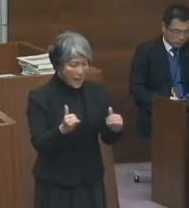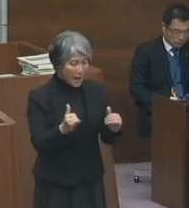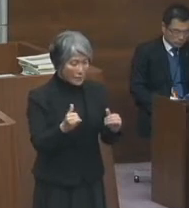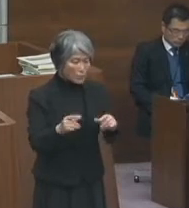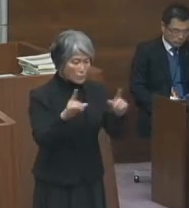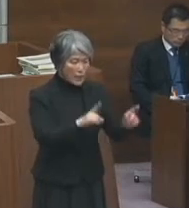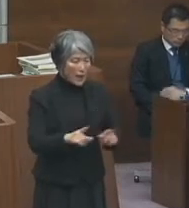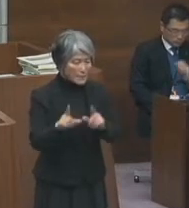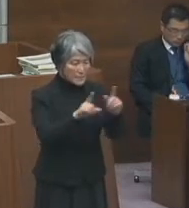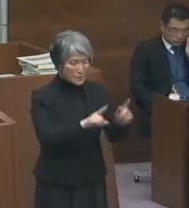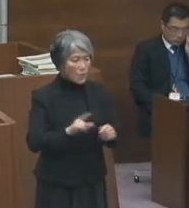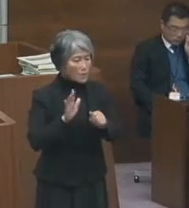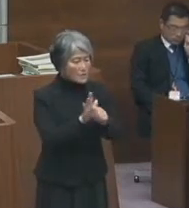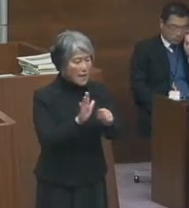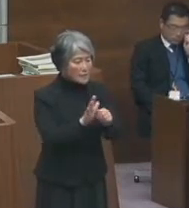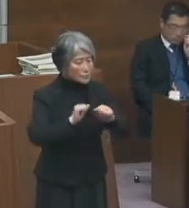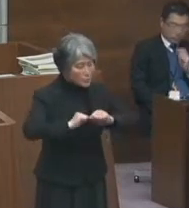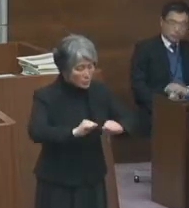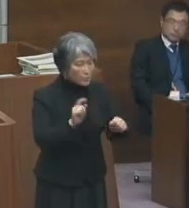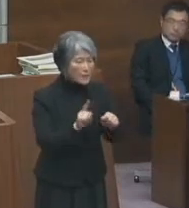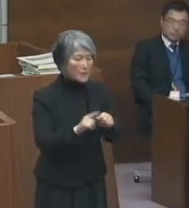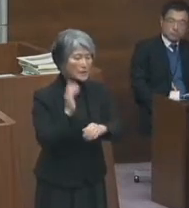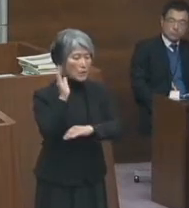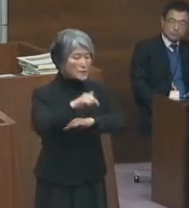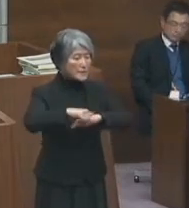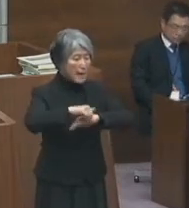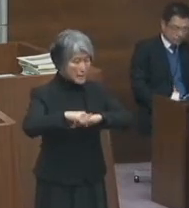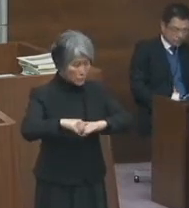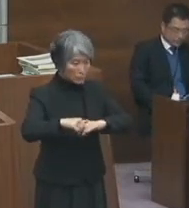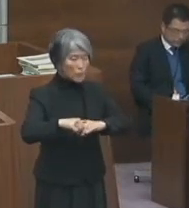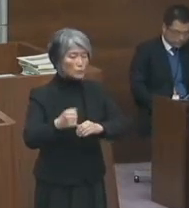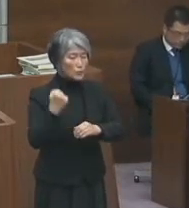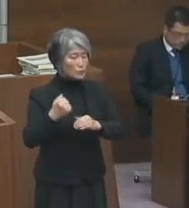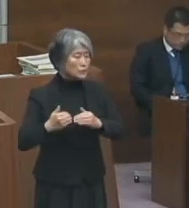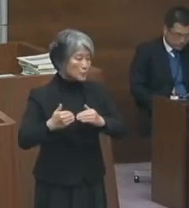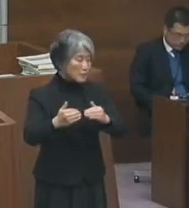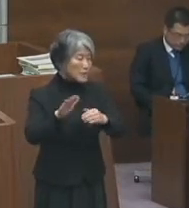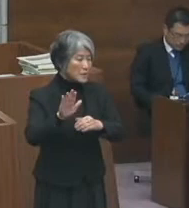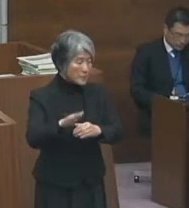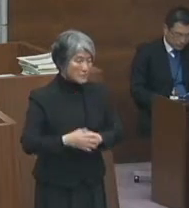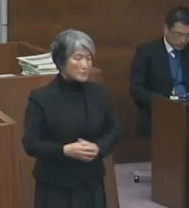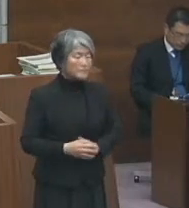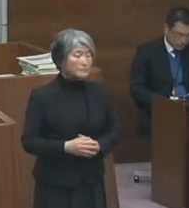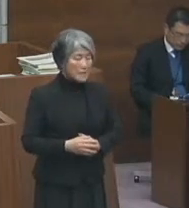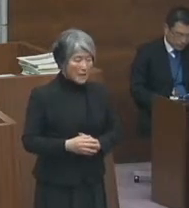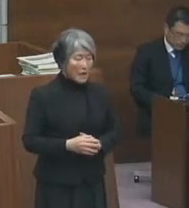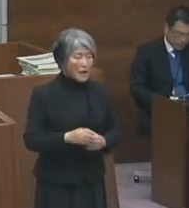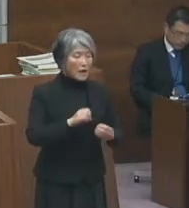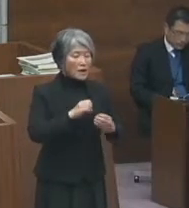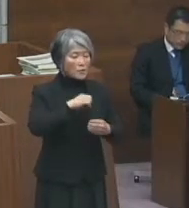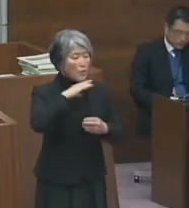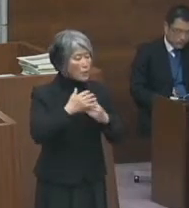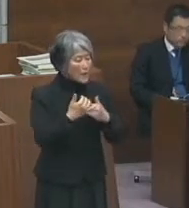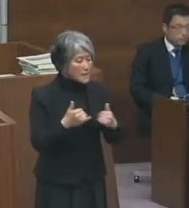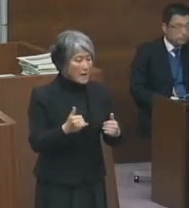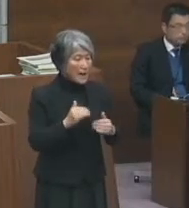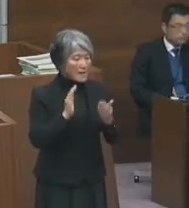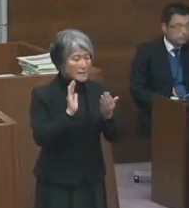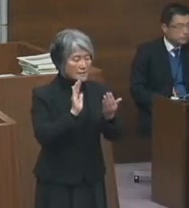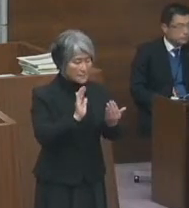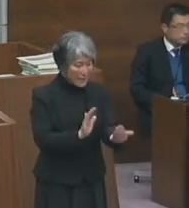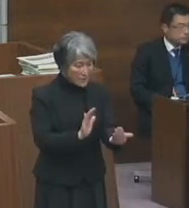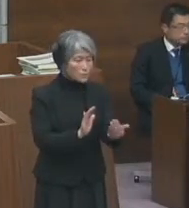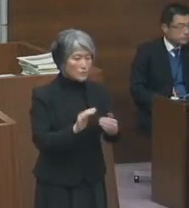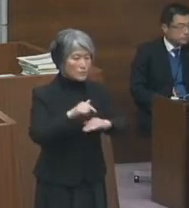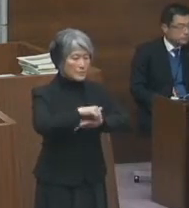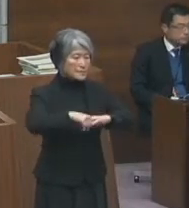を強化することといたしております。2点目の高齢者施策に対する認識でございますが、